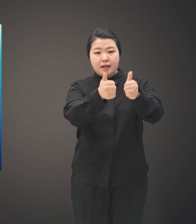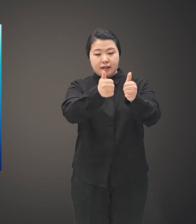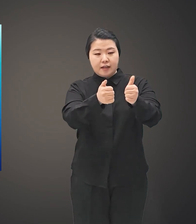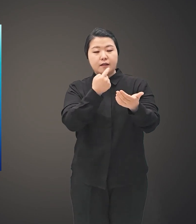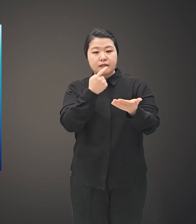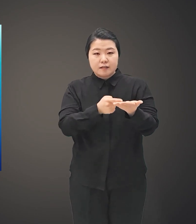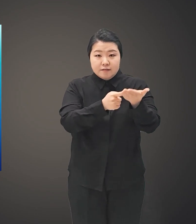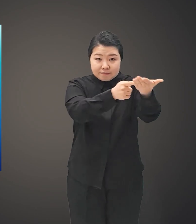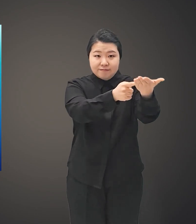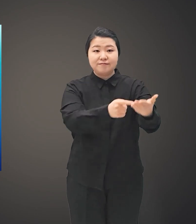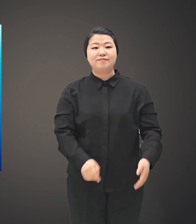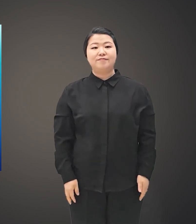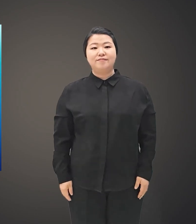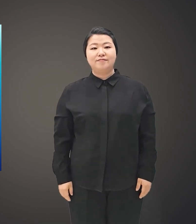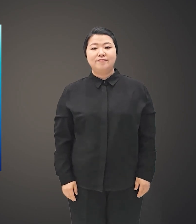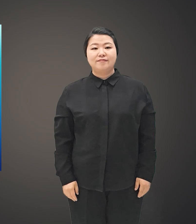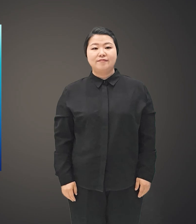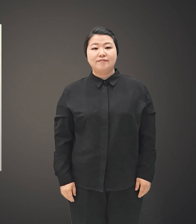플랫폼 심사에 지원해보려고요.